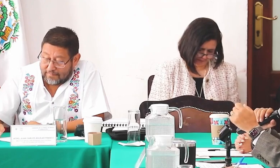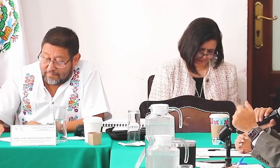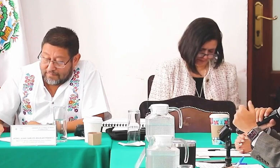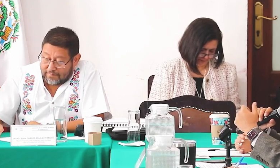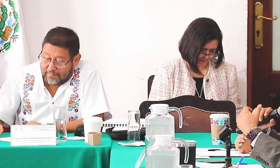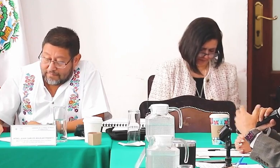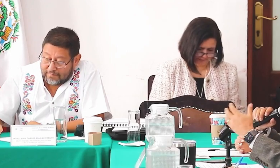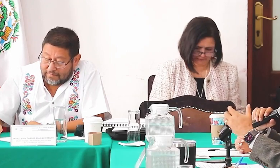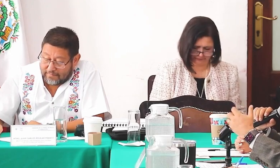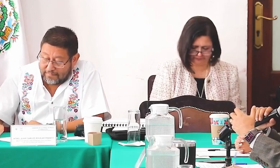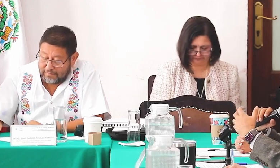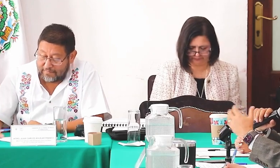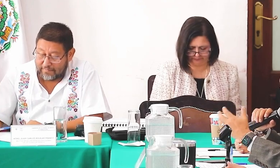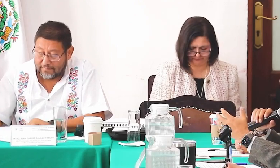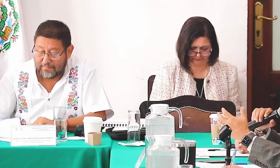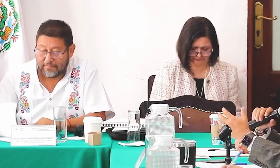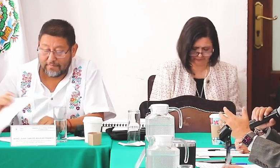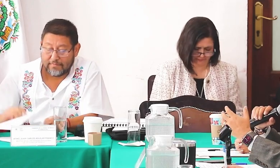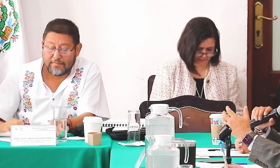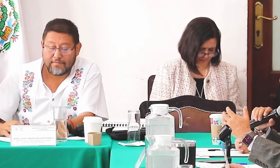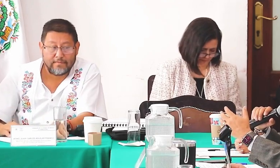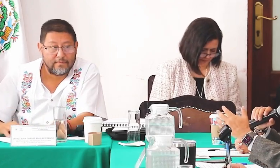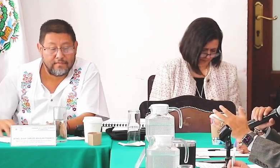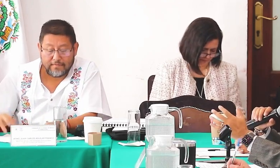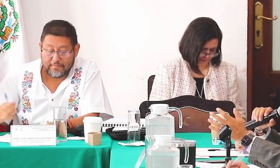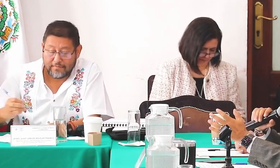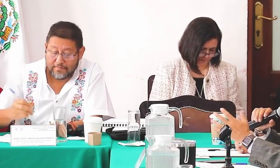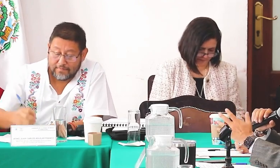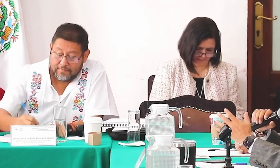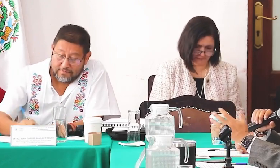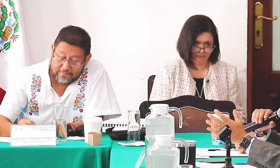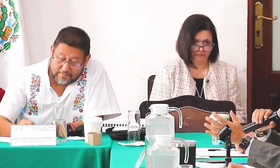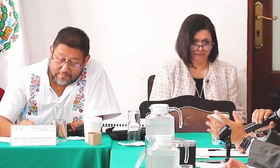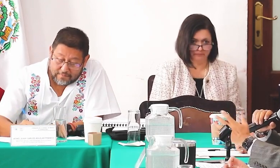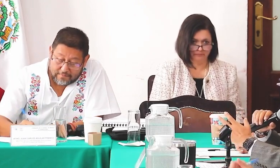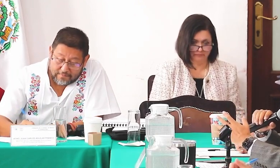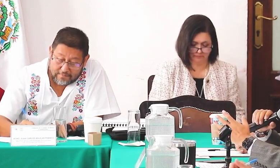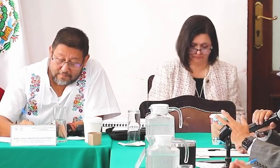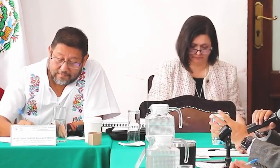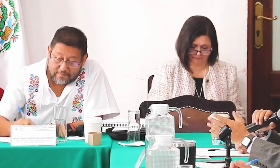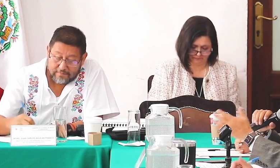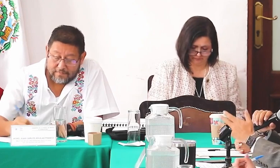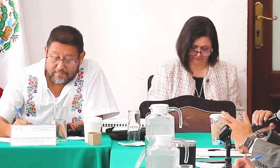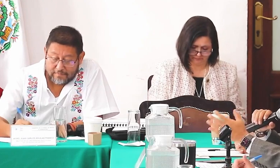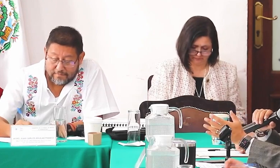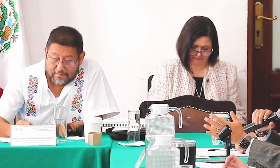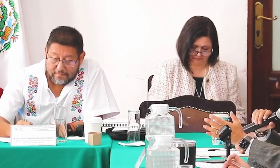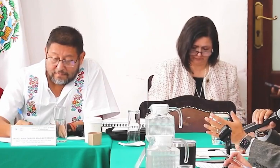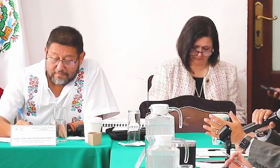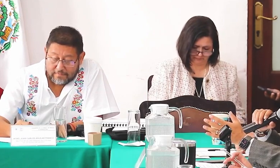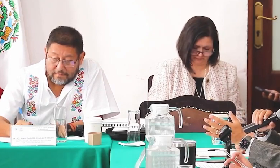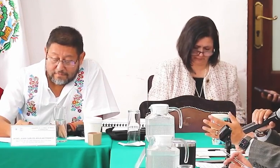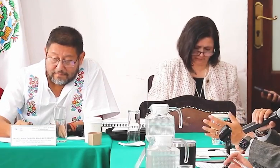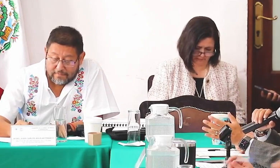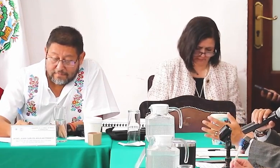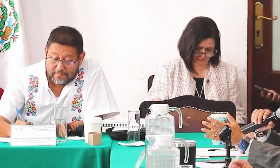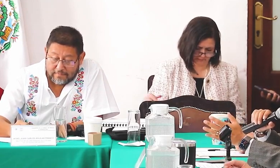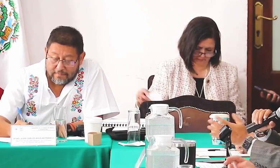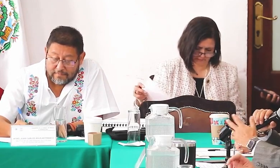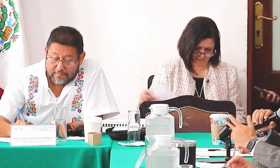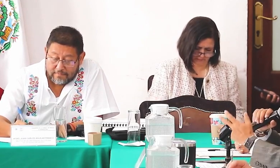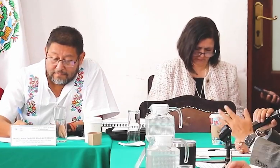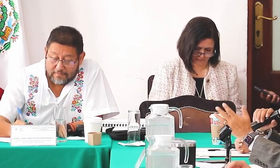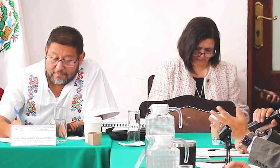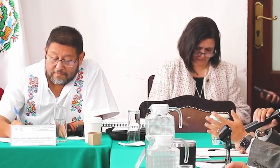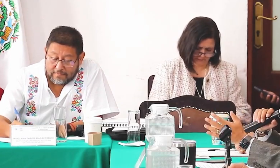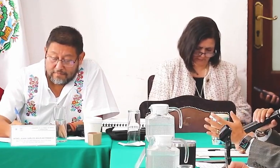forma, vemos que en el capítulo 1000 tiene un disponible de 383 millones, las cifras son a octubre. Creemos